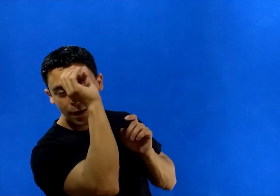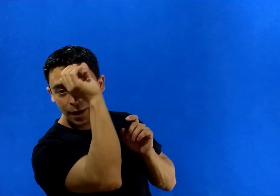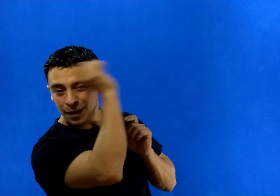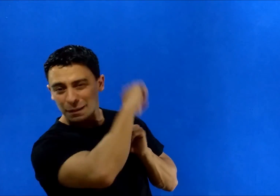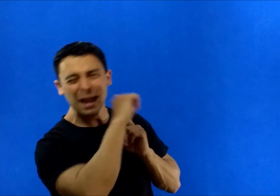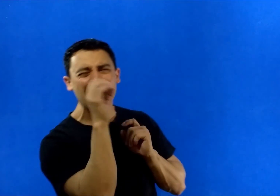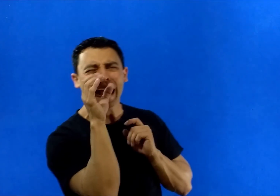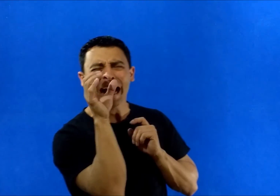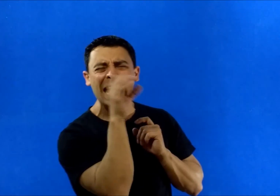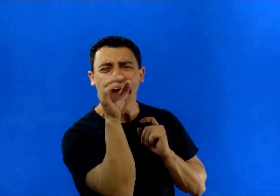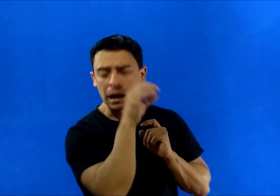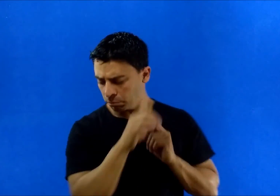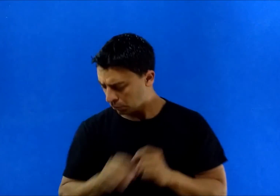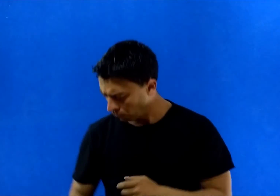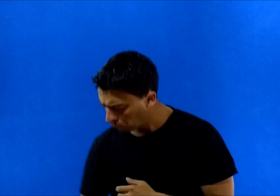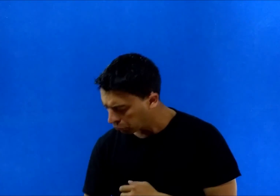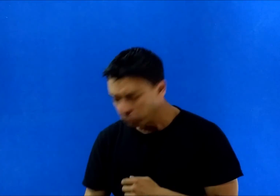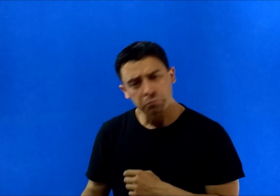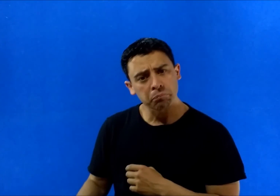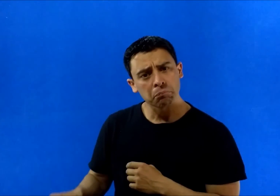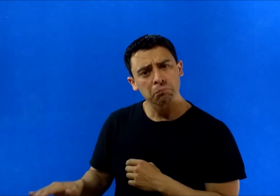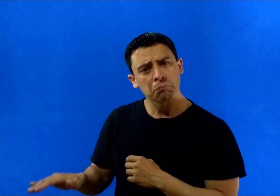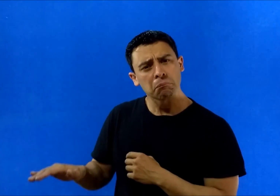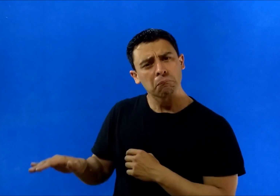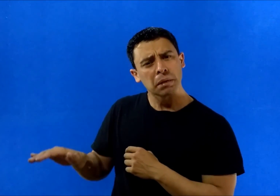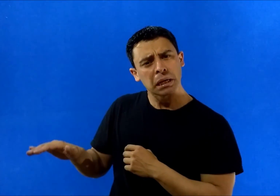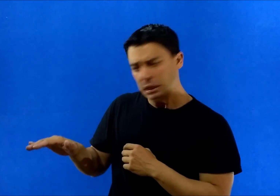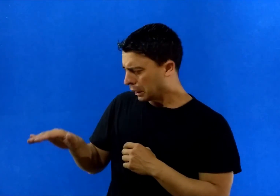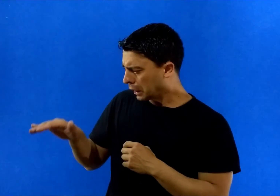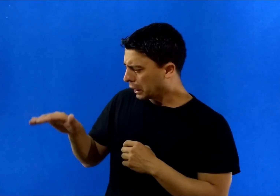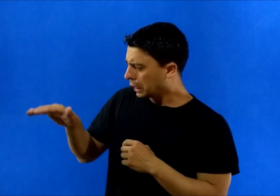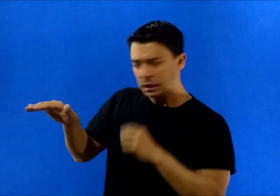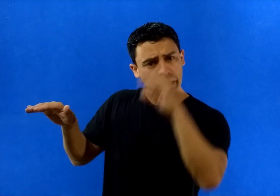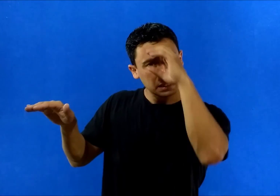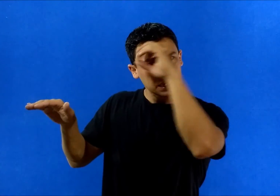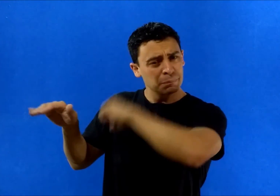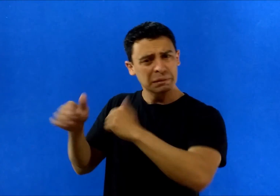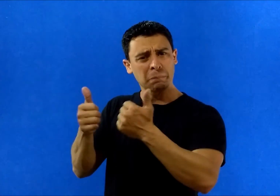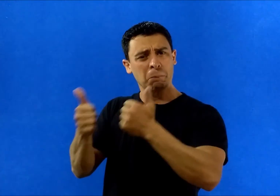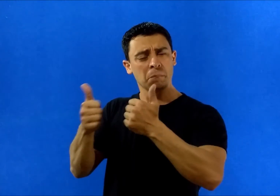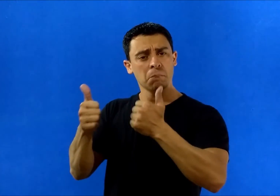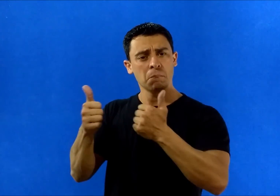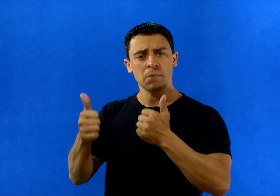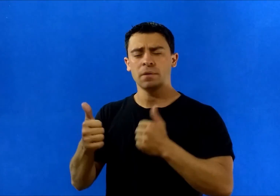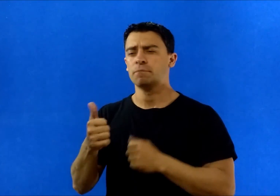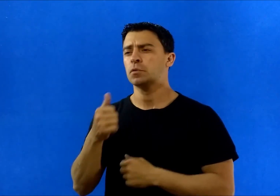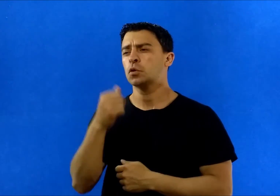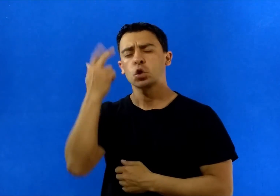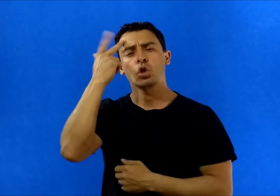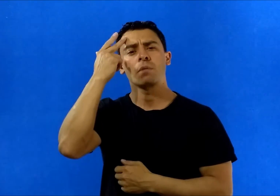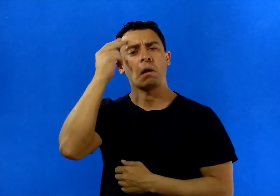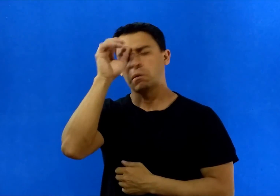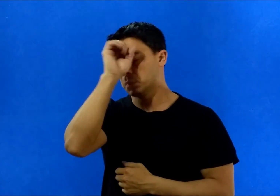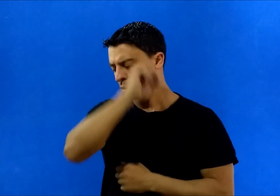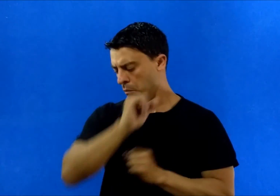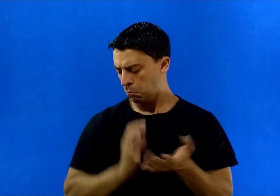vai balbuciando, como que fazendo os sinais, e consegue aprender rapidamente ao tempo que cresce. Ele aprende bem.